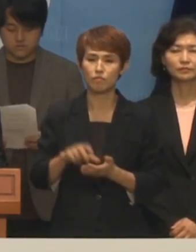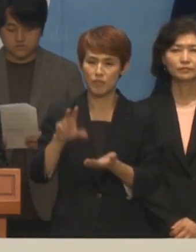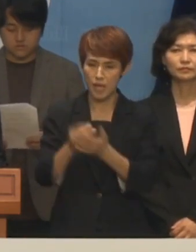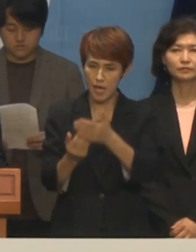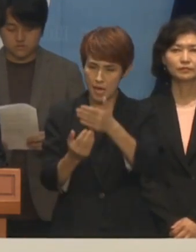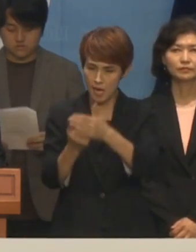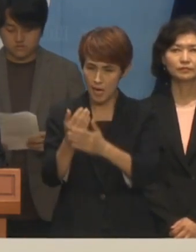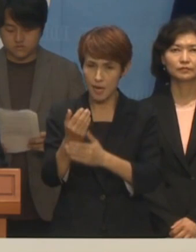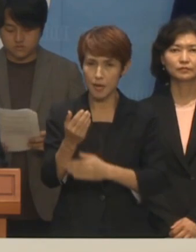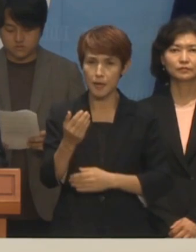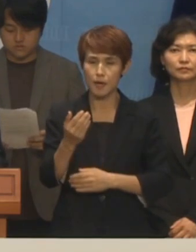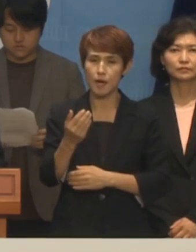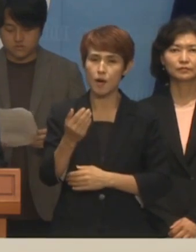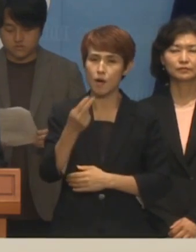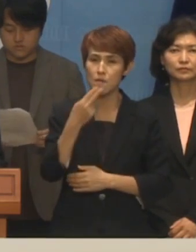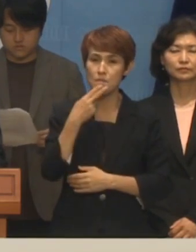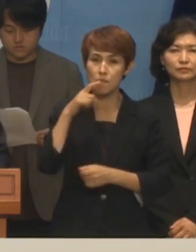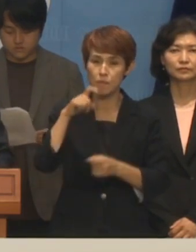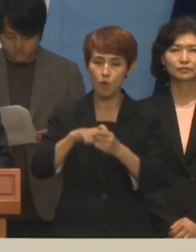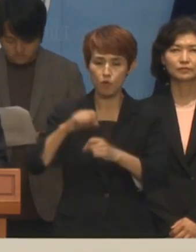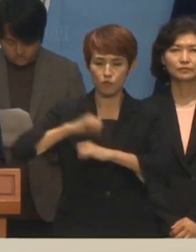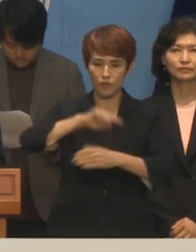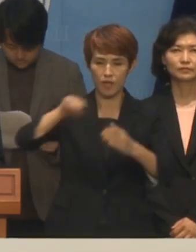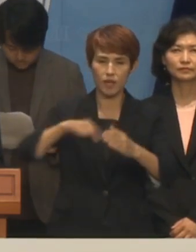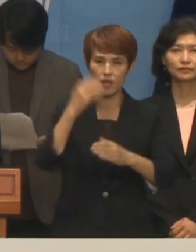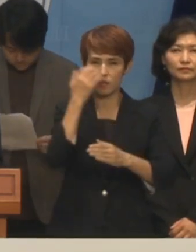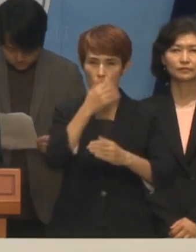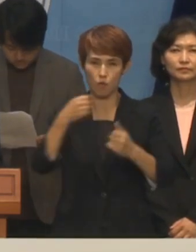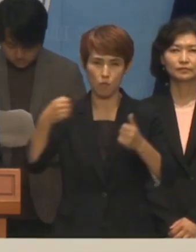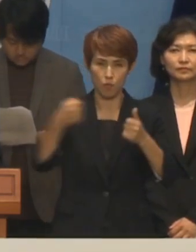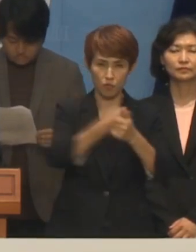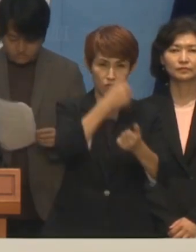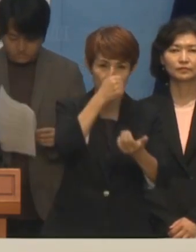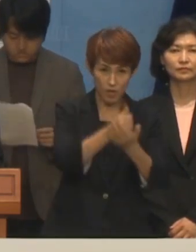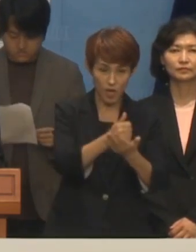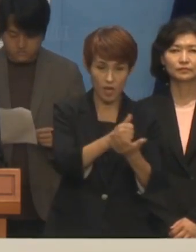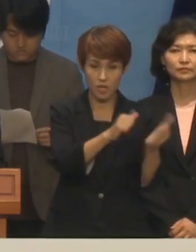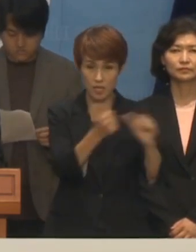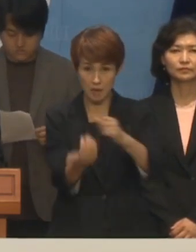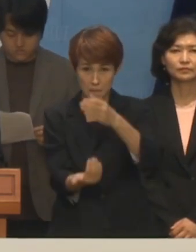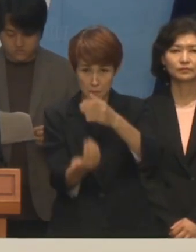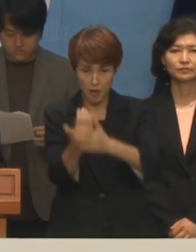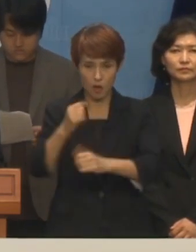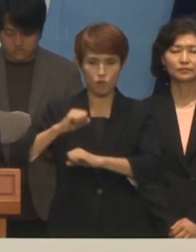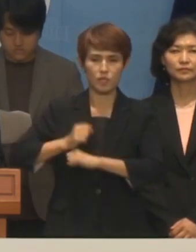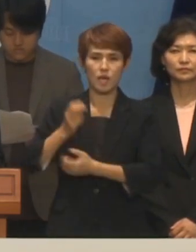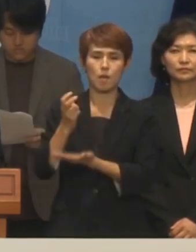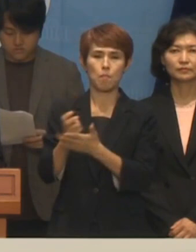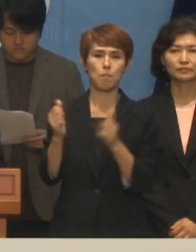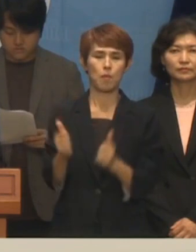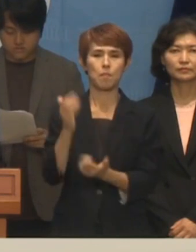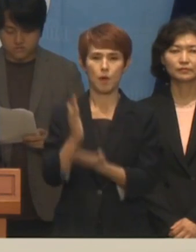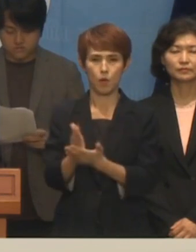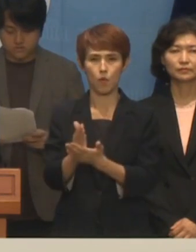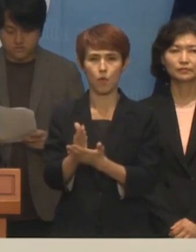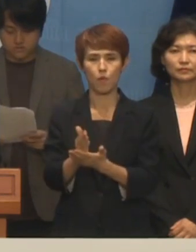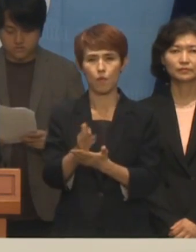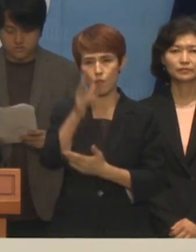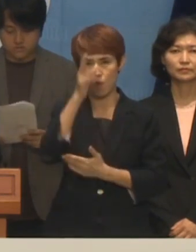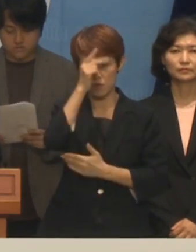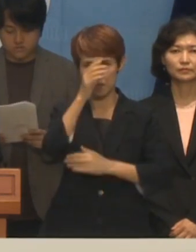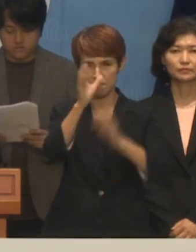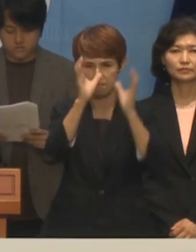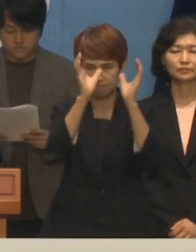위하여 군내 성폭력 범죄와 사망 사건은 군사법원이 아니라 민간으로 사건을